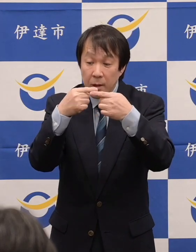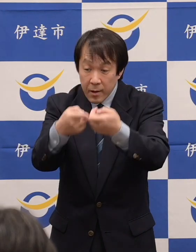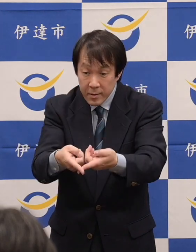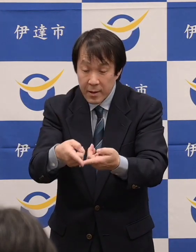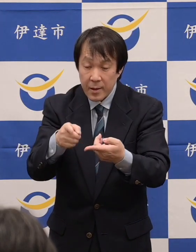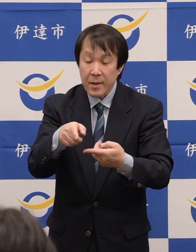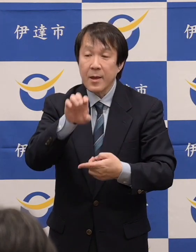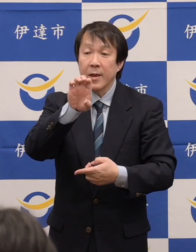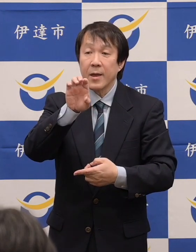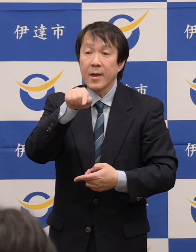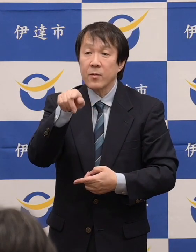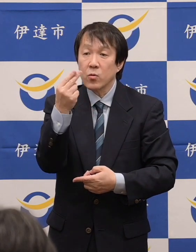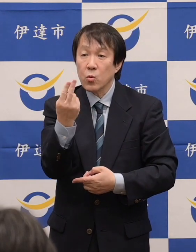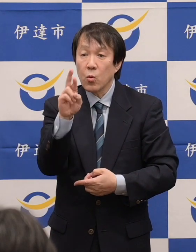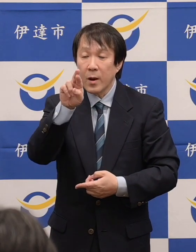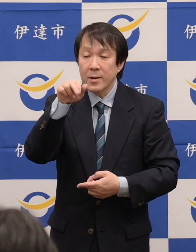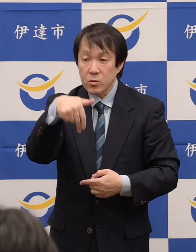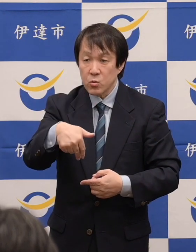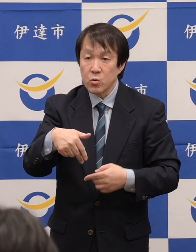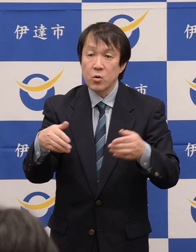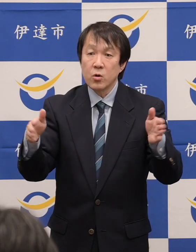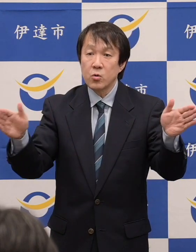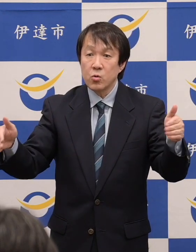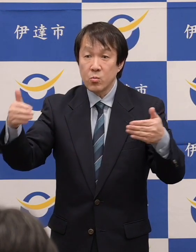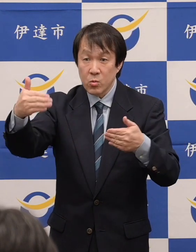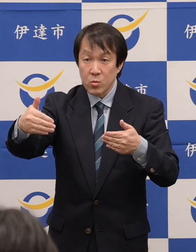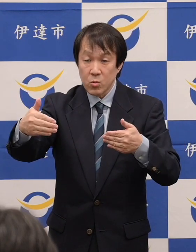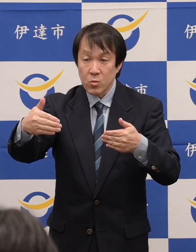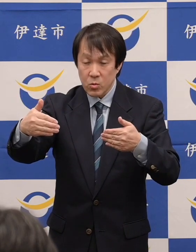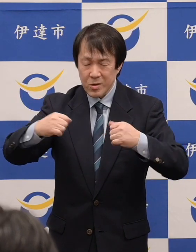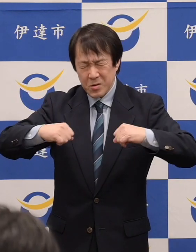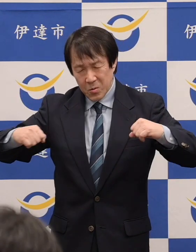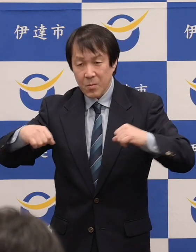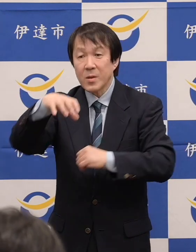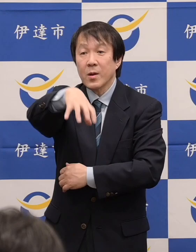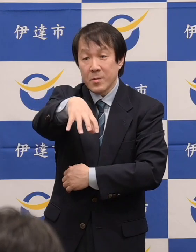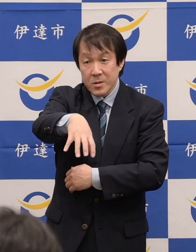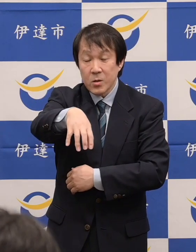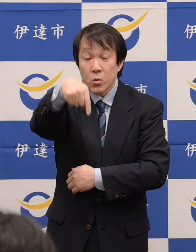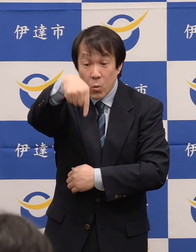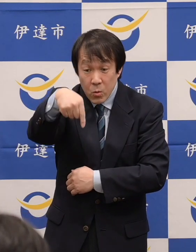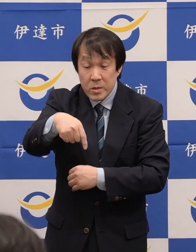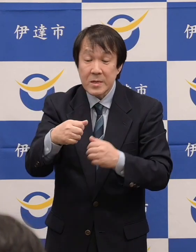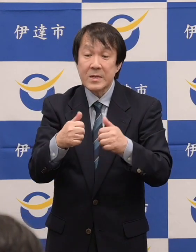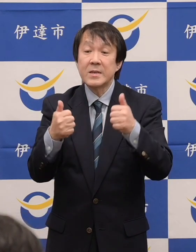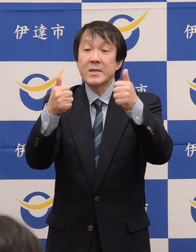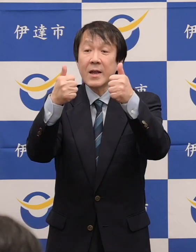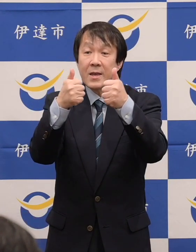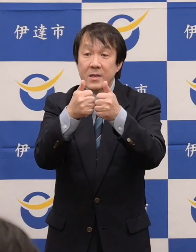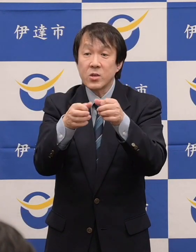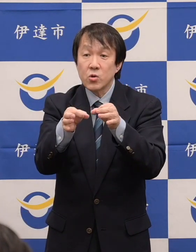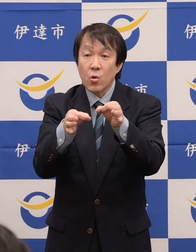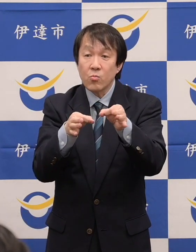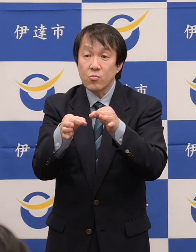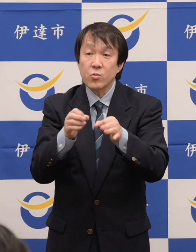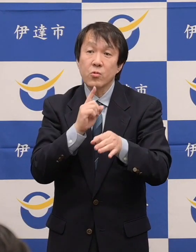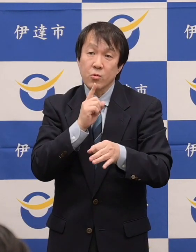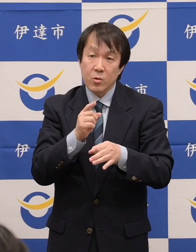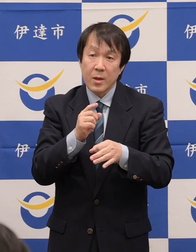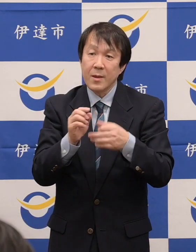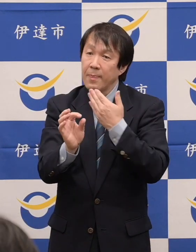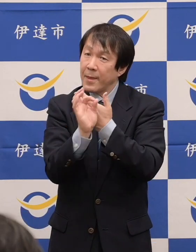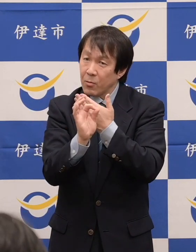エントランスルーム、ホールがございます。そこでですね、チャレンジショップということで、手編み、